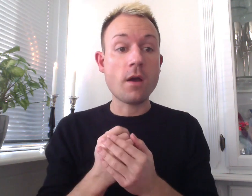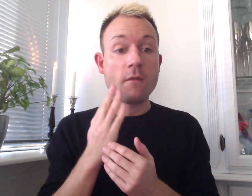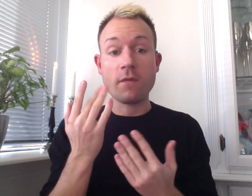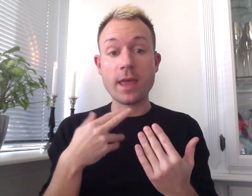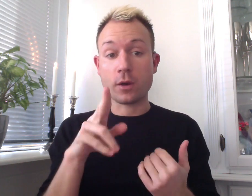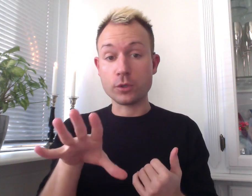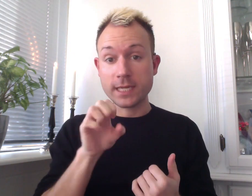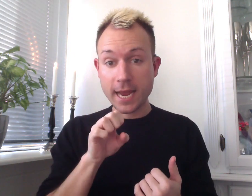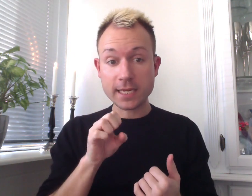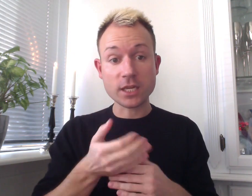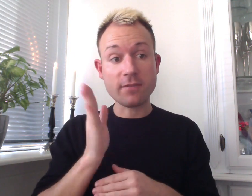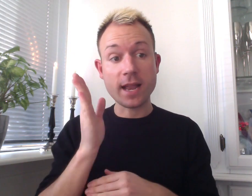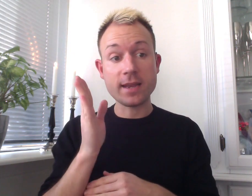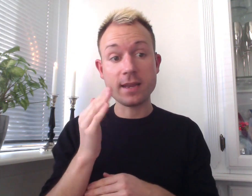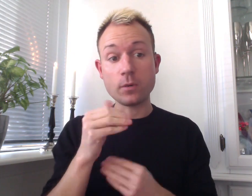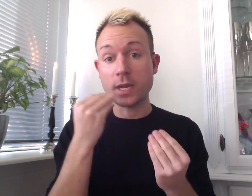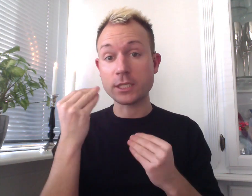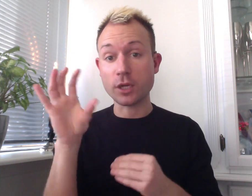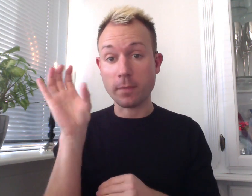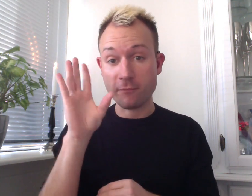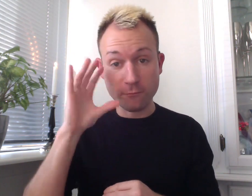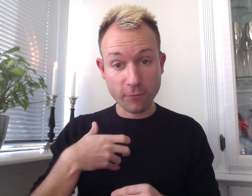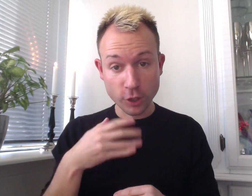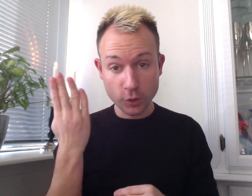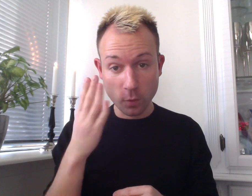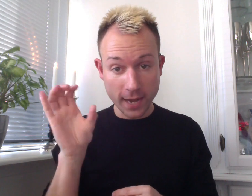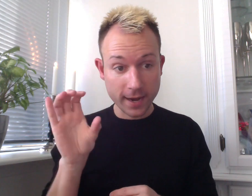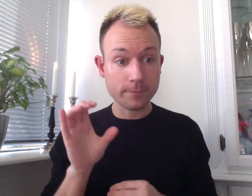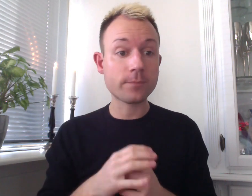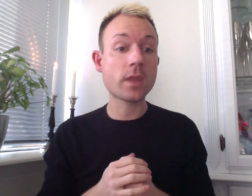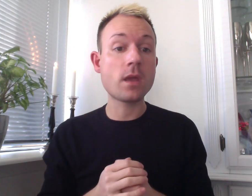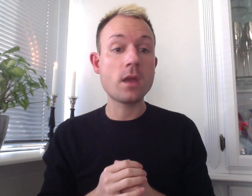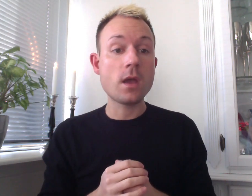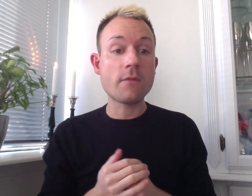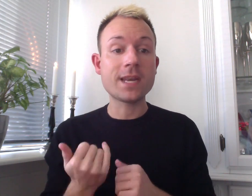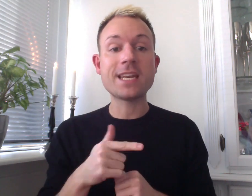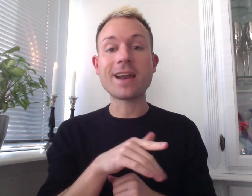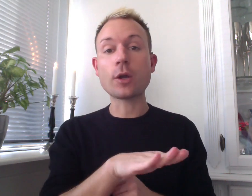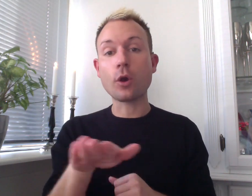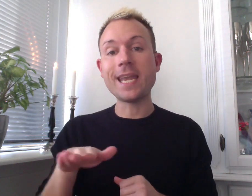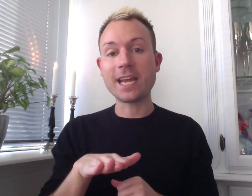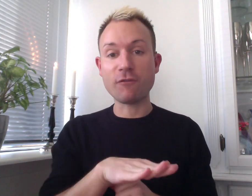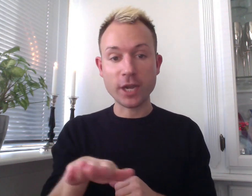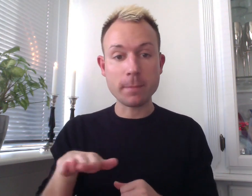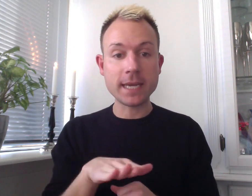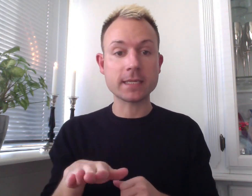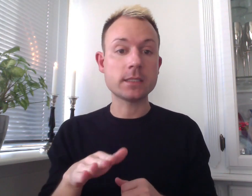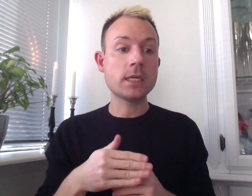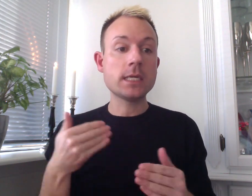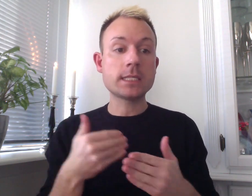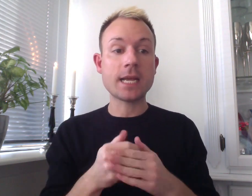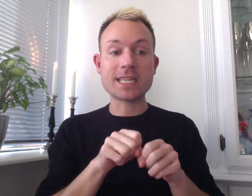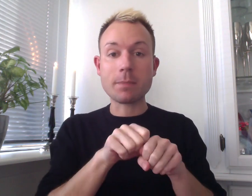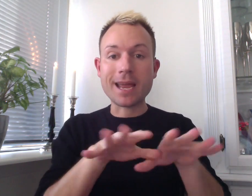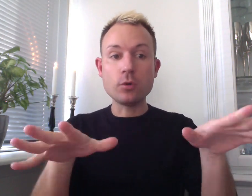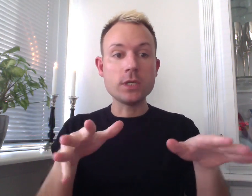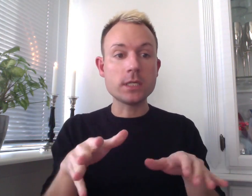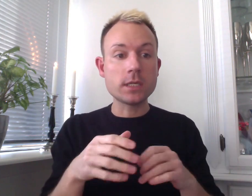for, hvad jeg kunne tage, da jeg valgte en uddannelse som folkeskolelærer, fordi det var den grundlæggende fundamentet til at sprede ud